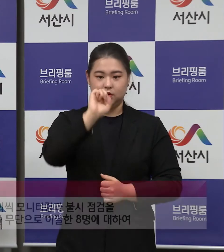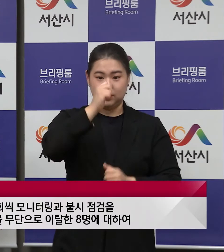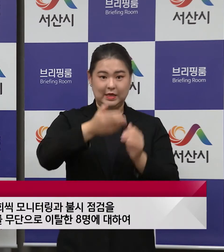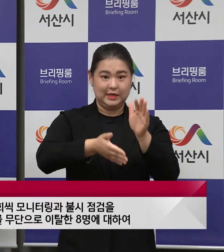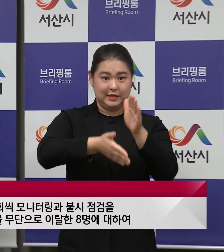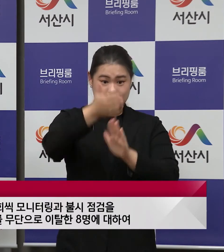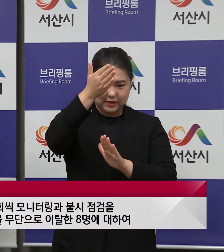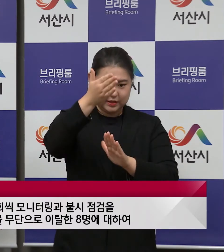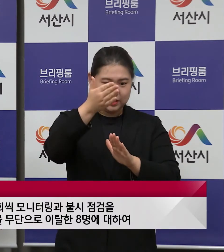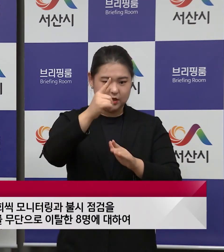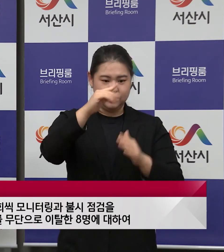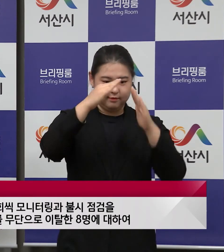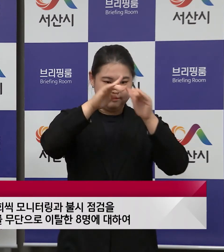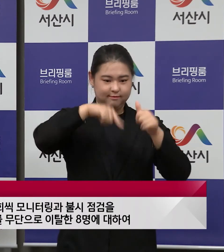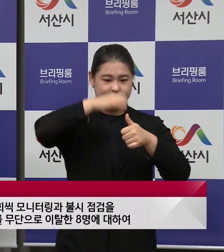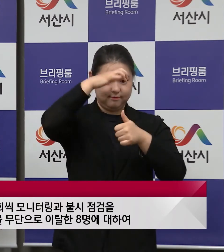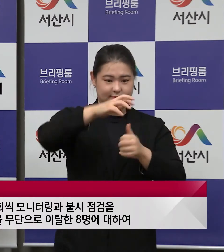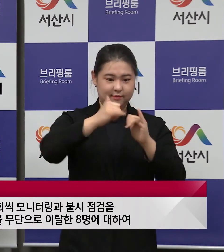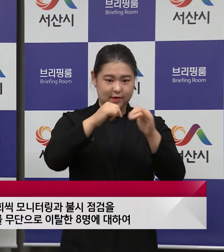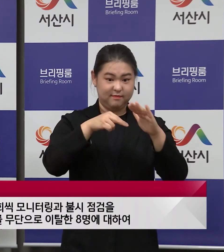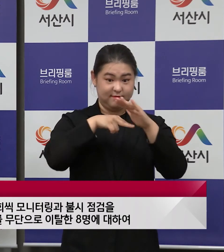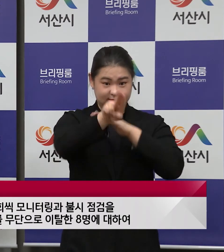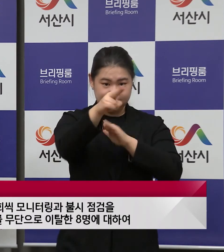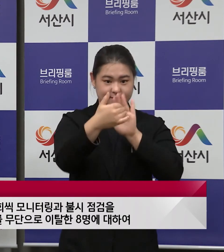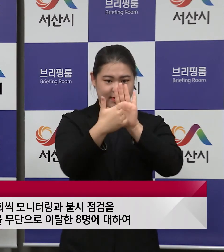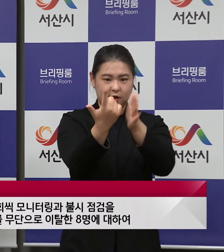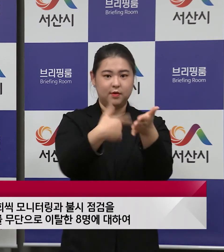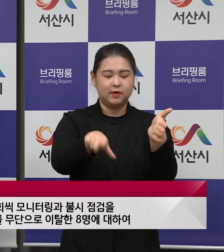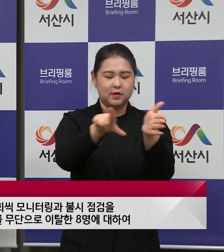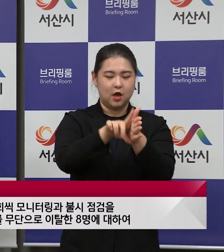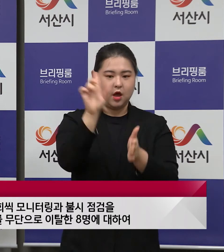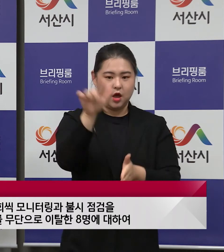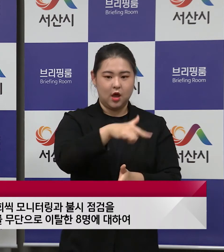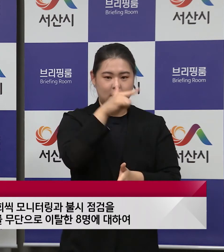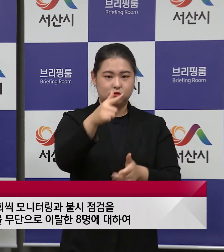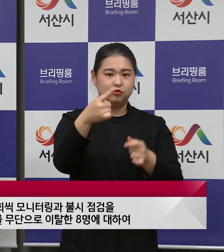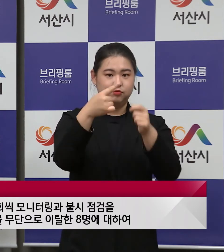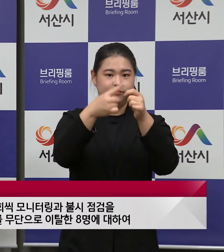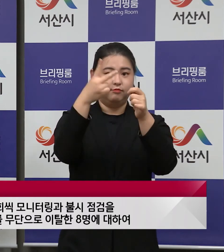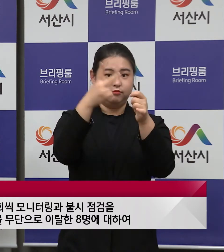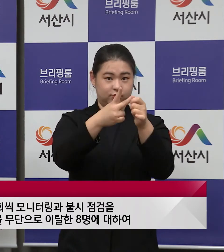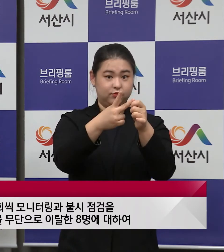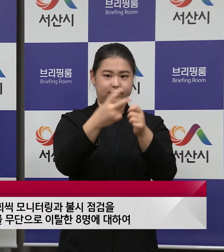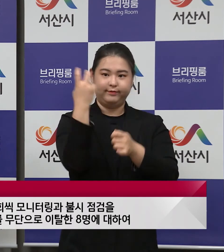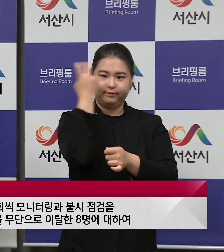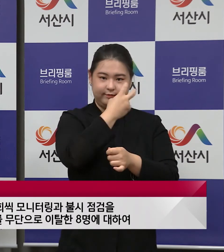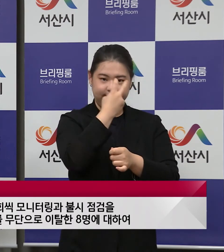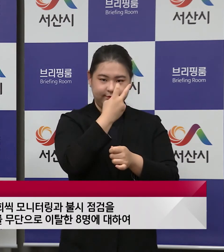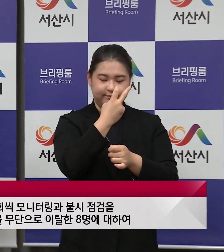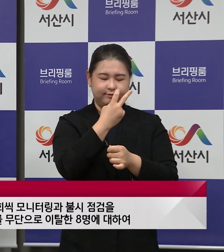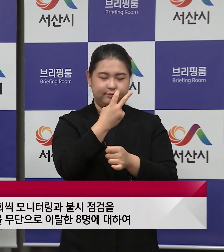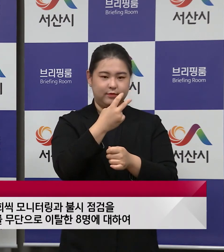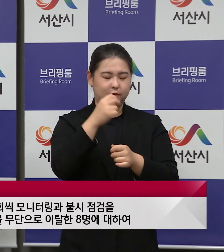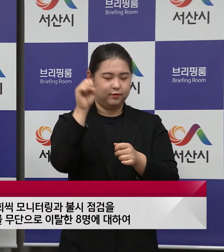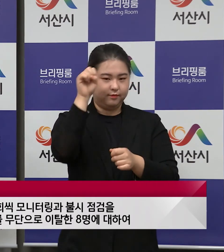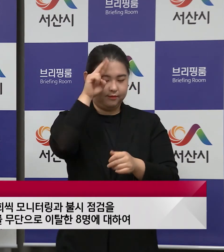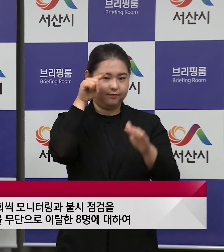자가격리자의 이탈 방지를 위해 매일 2회씩 모니터링과 불시 점검을 실시하고